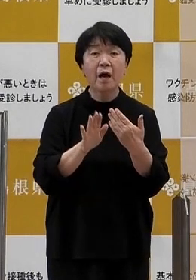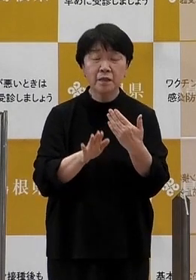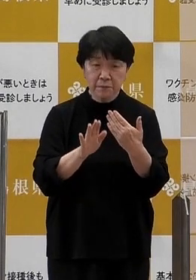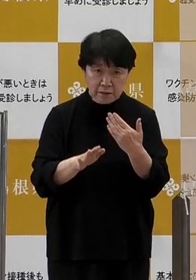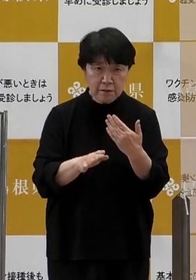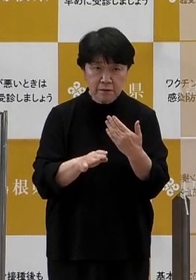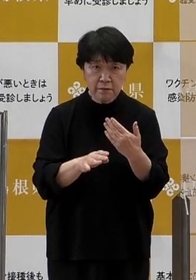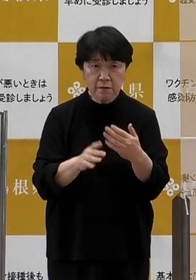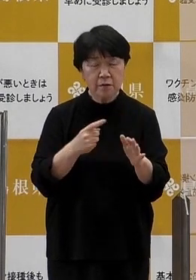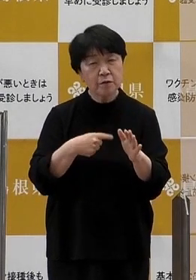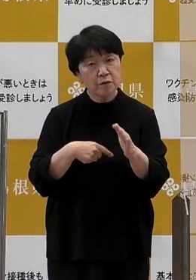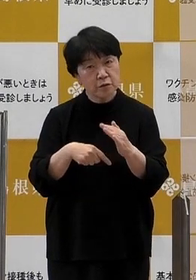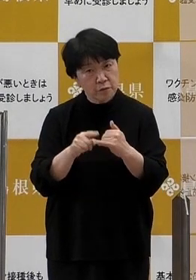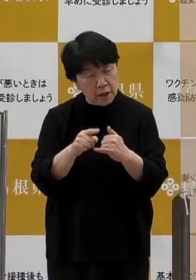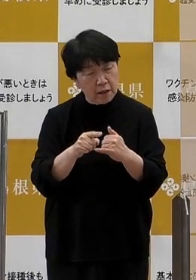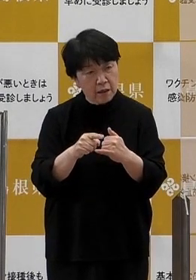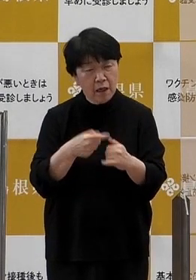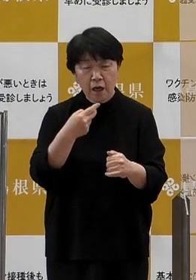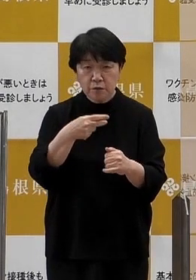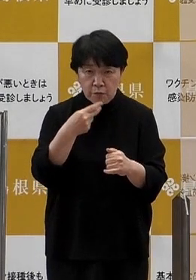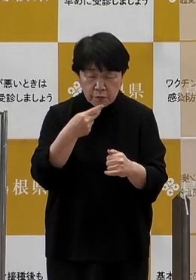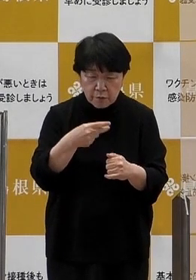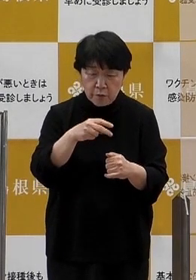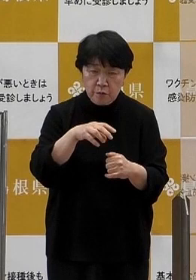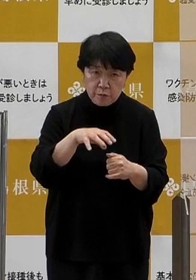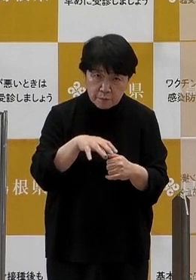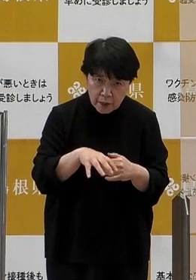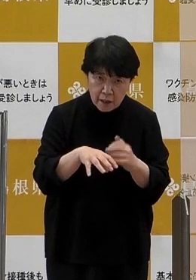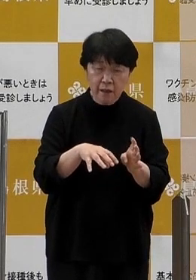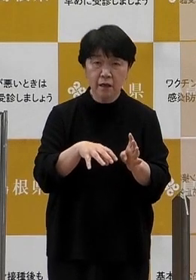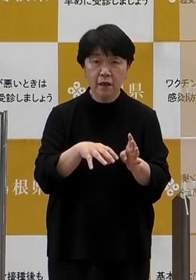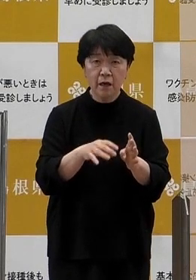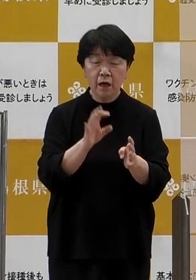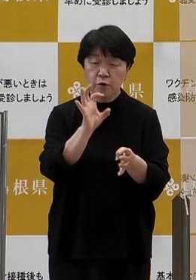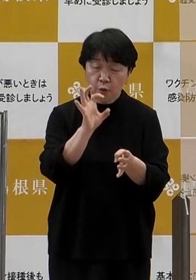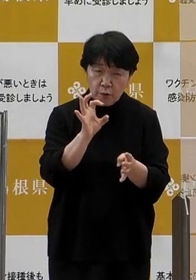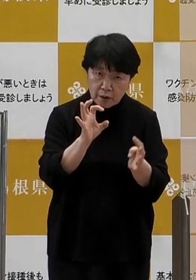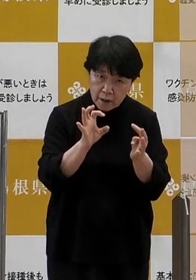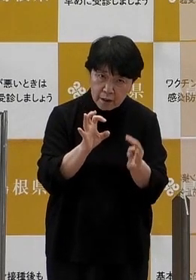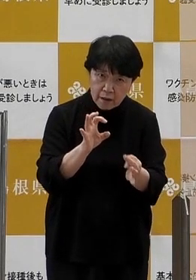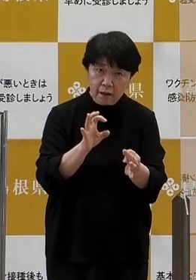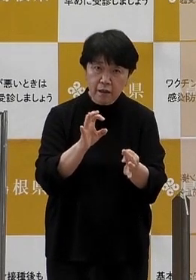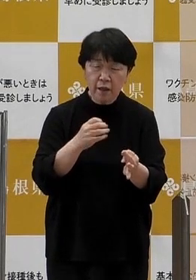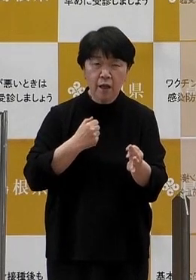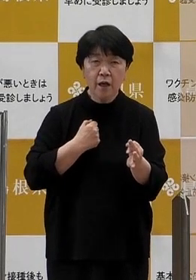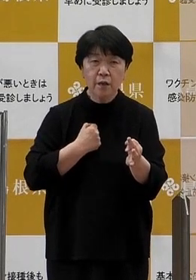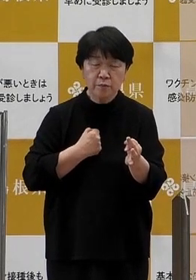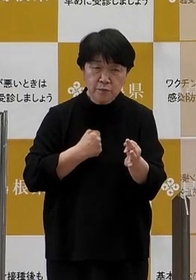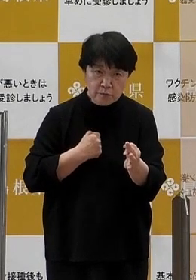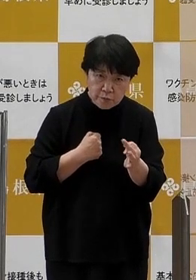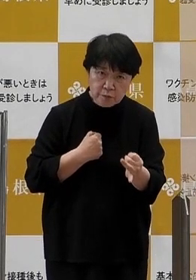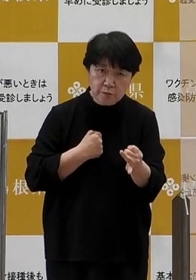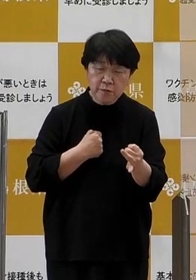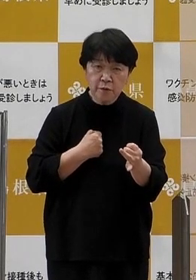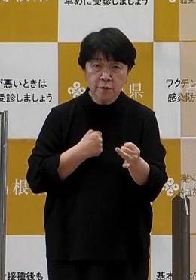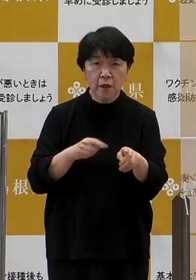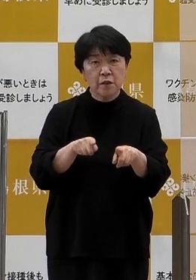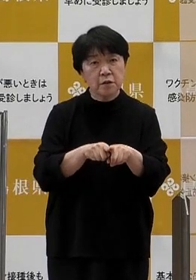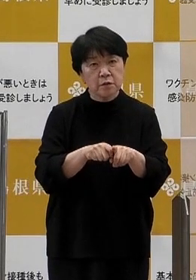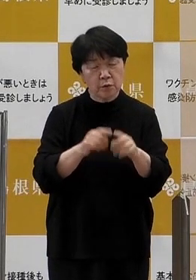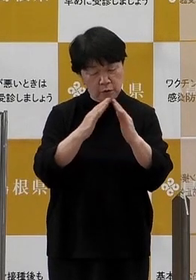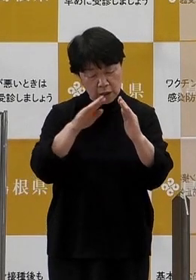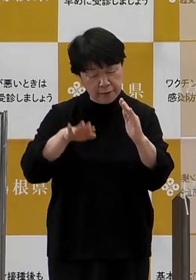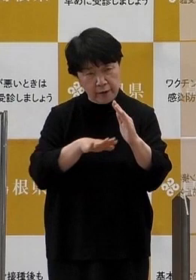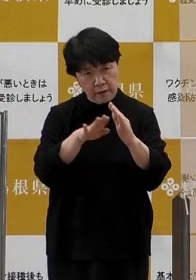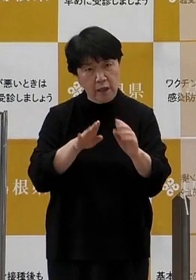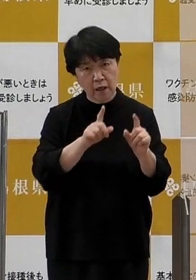事、トイレ、お風呂、洗面を共用してしまえば、それは感染リスクが